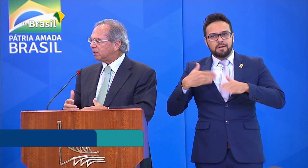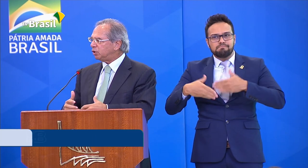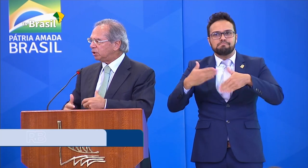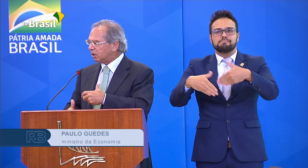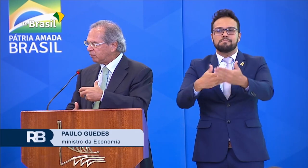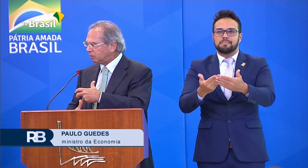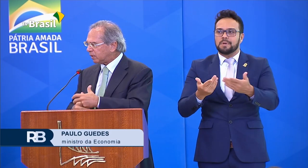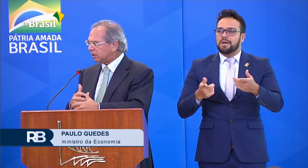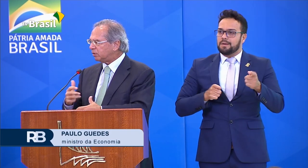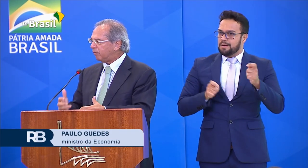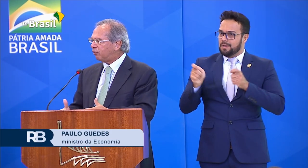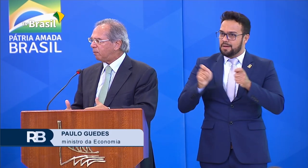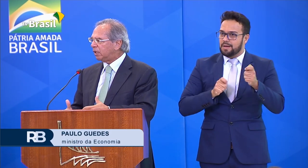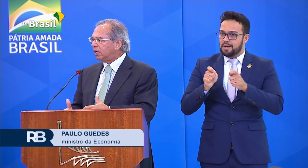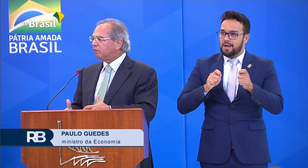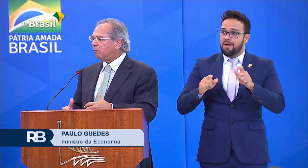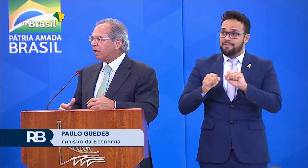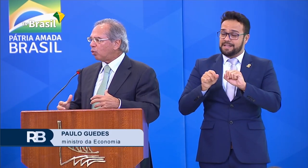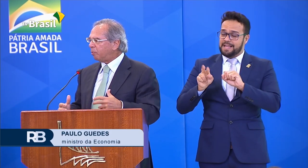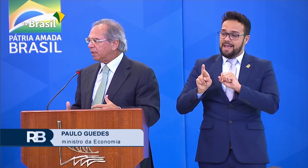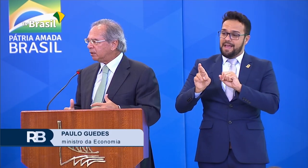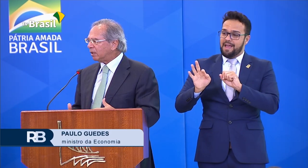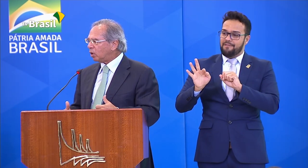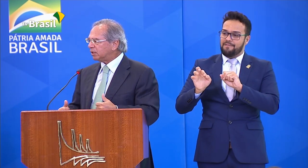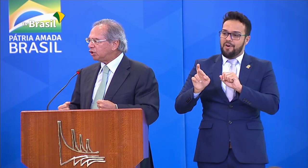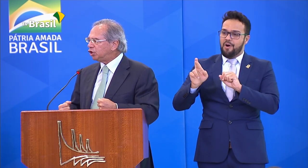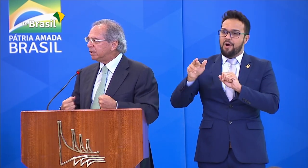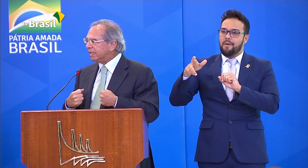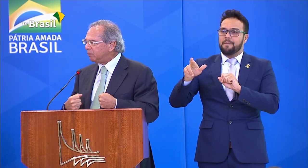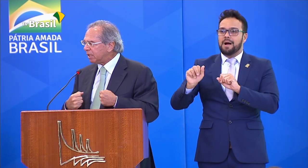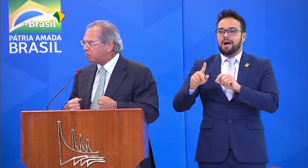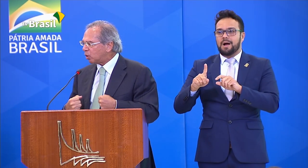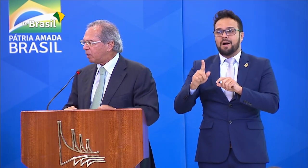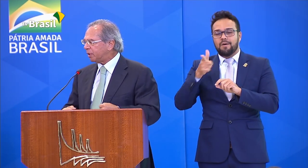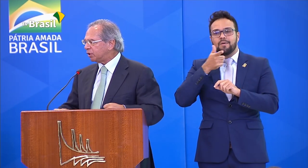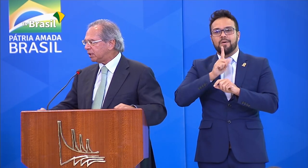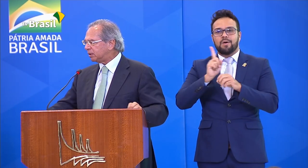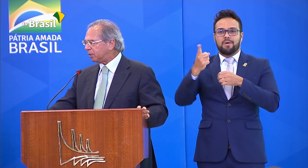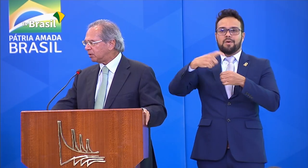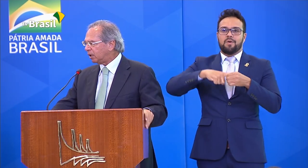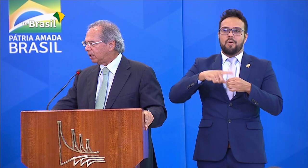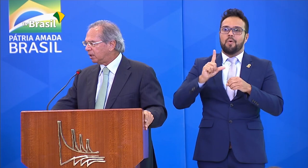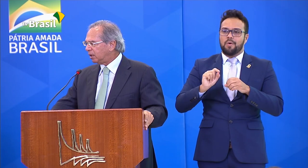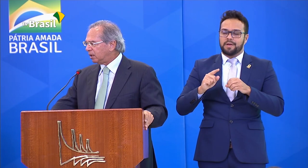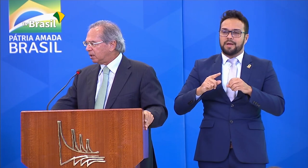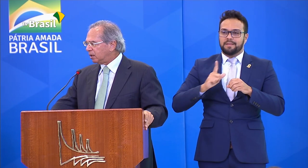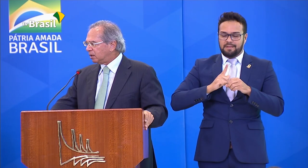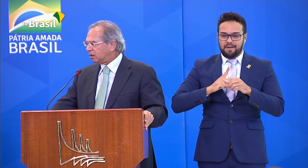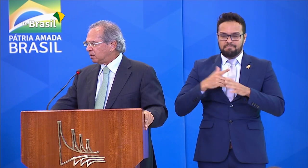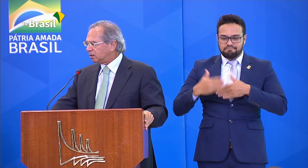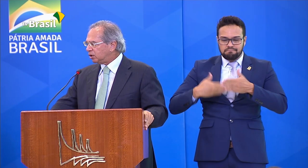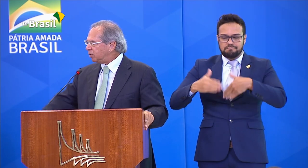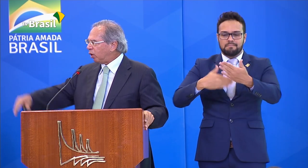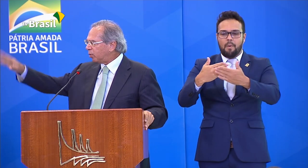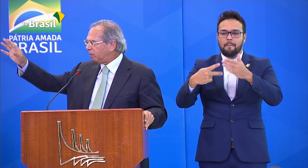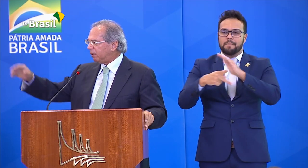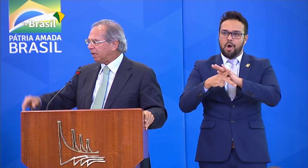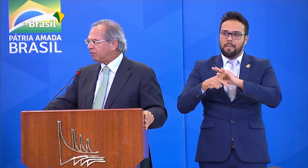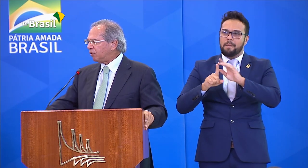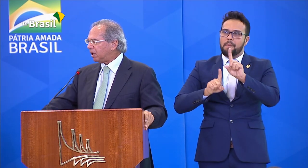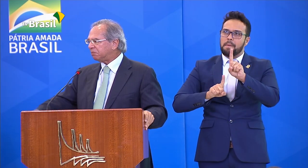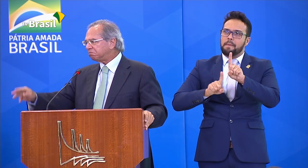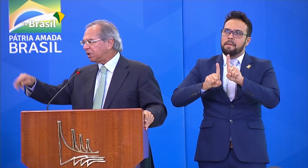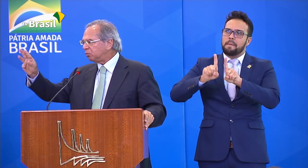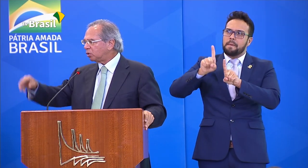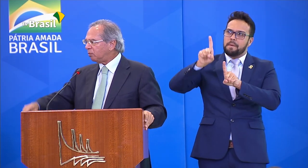com as reformas. À medida que vamos fazendo reforma, vamos recuperando a nossa dinâmica própria de crescimento. Se tiver um